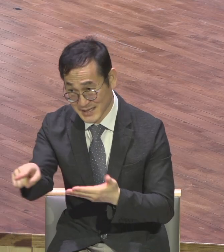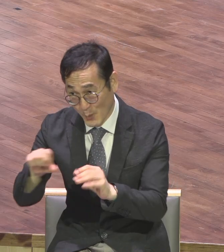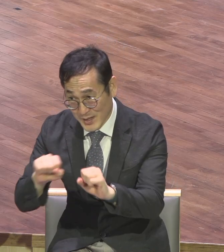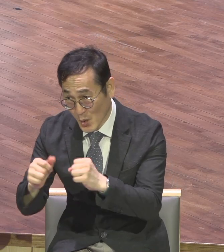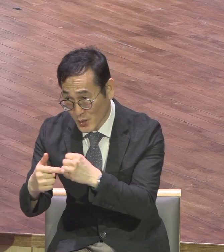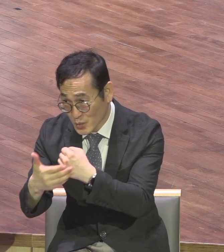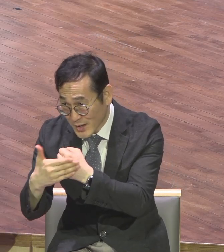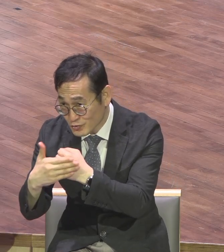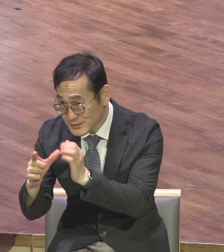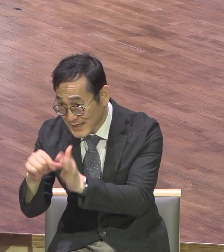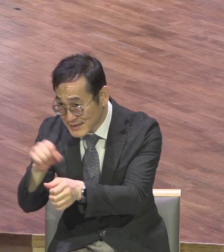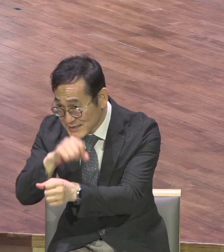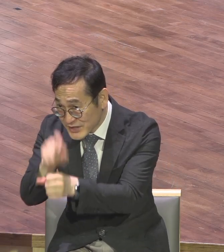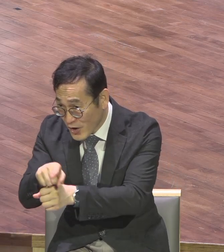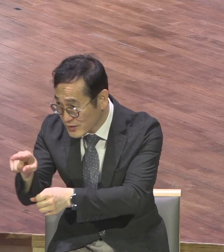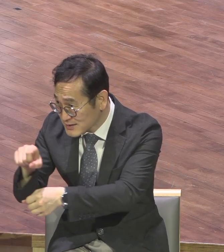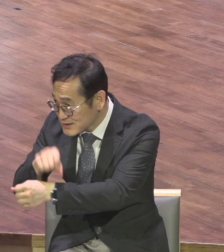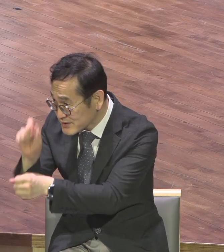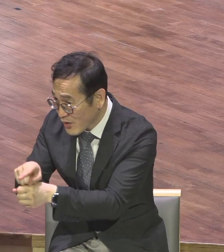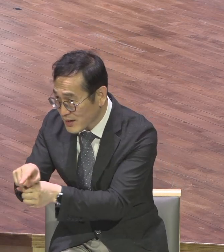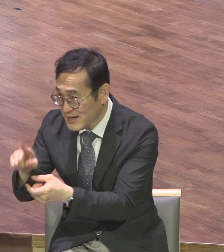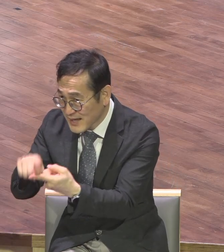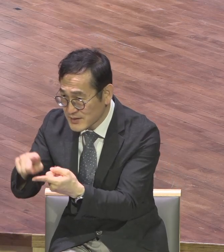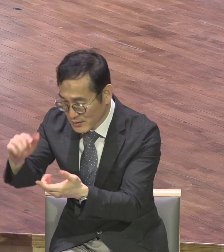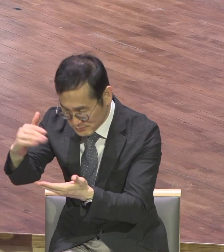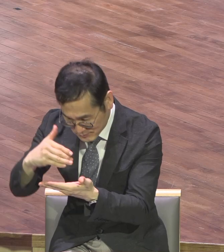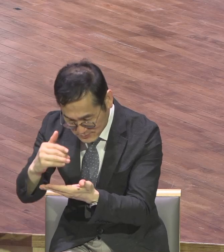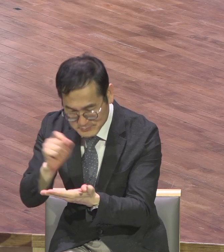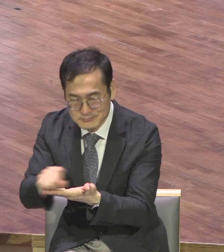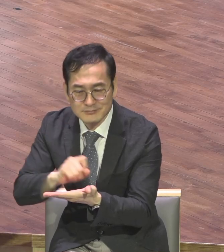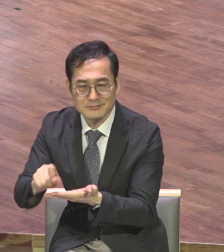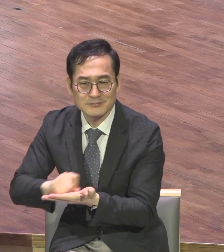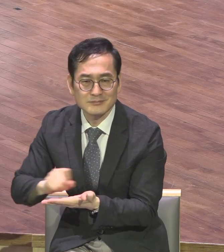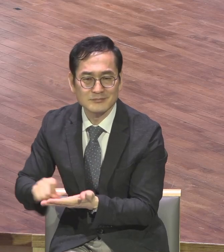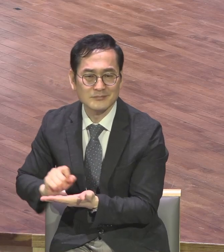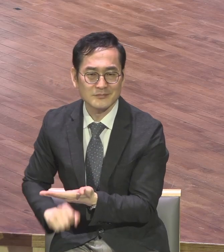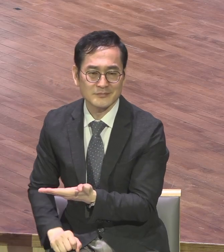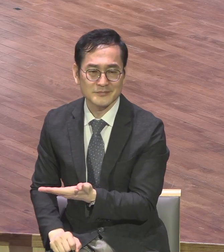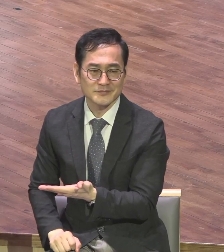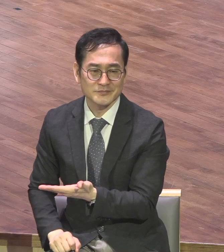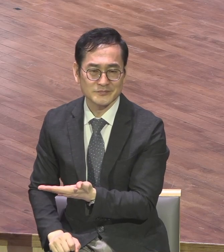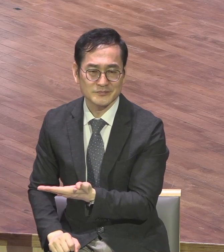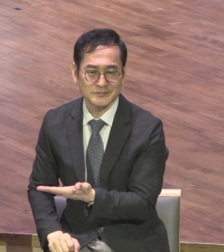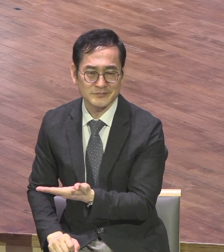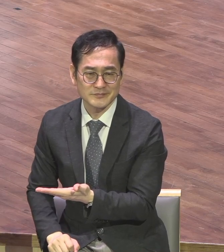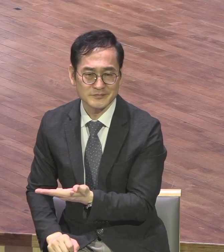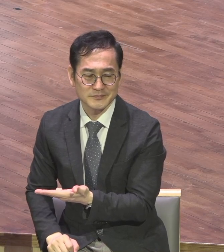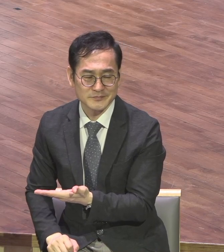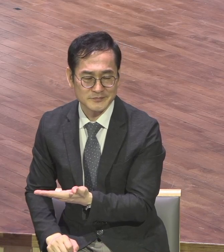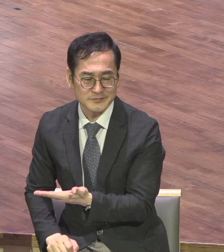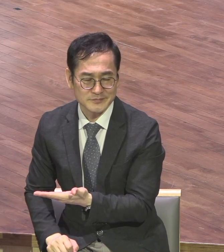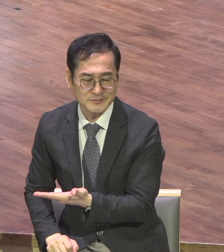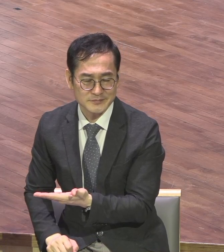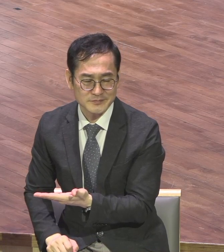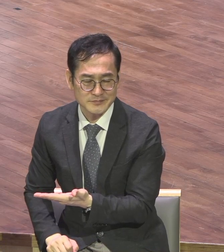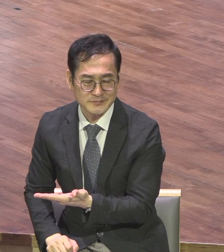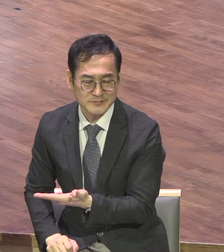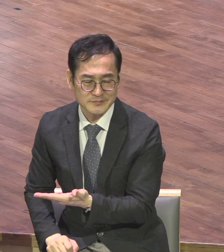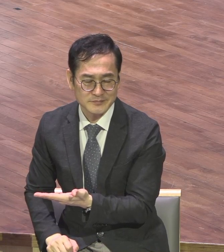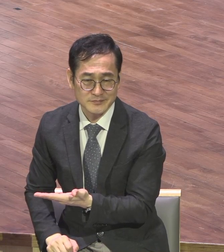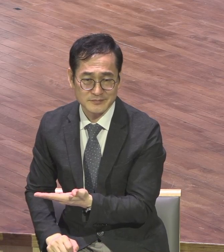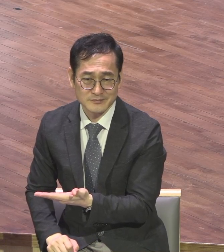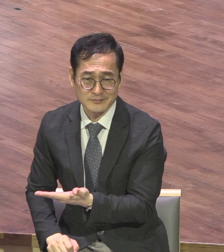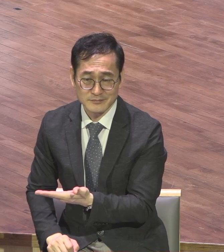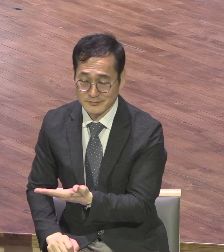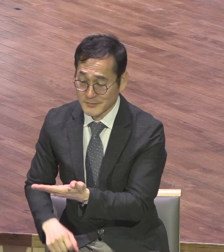그렇게 기록해보면 로마서 16장 인물들처럼 우리 후대들에게, 우리 후대들에게 영적 모델이 되지